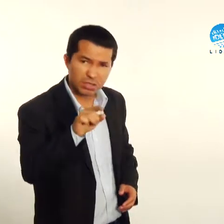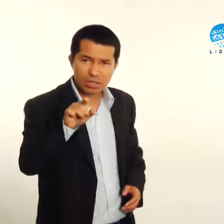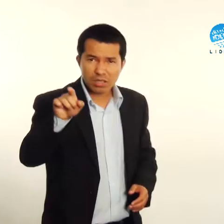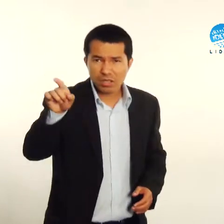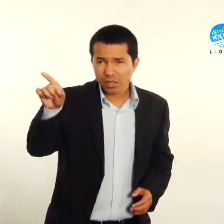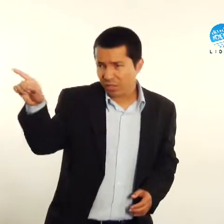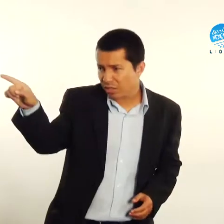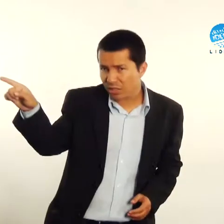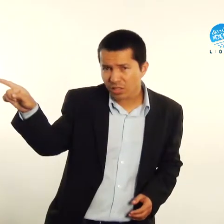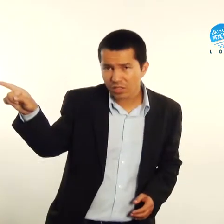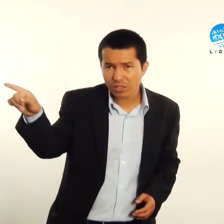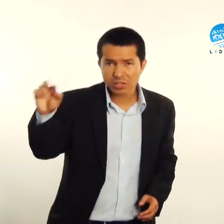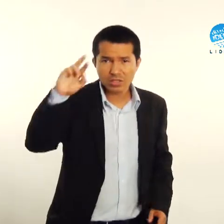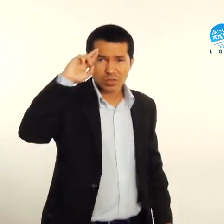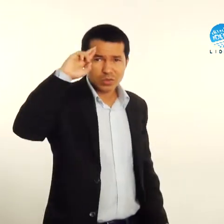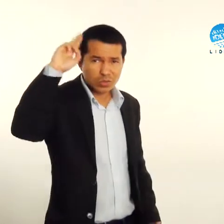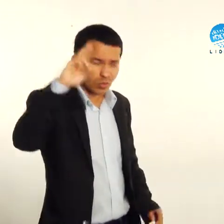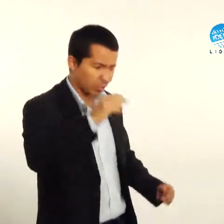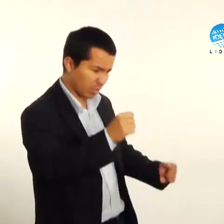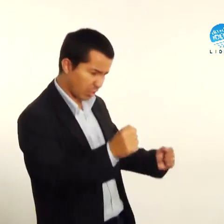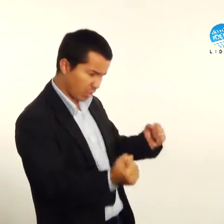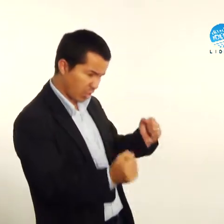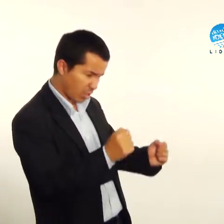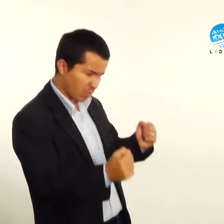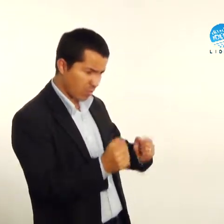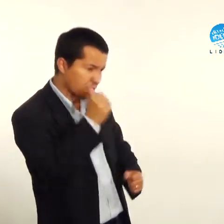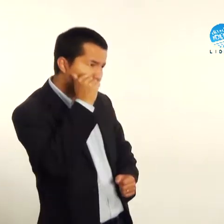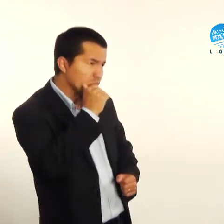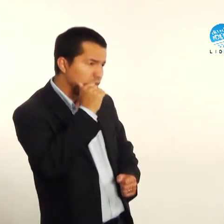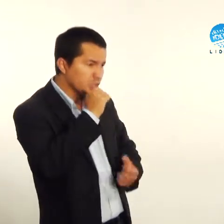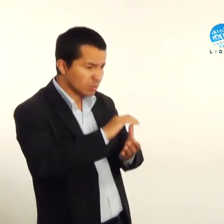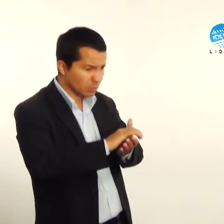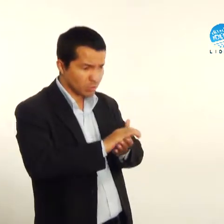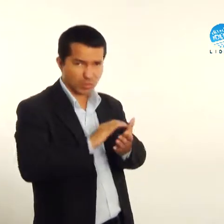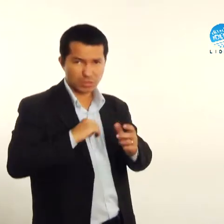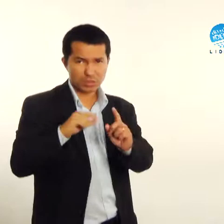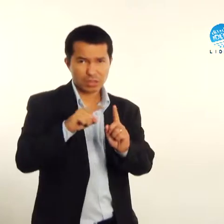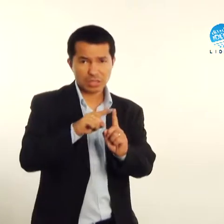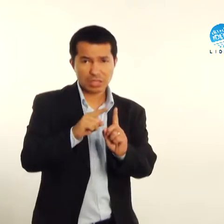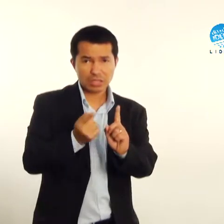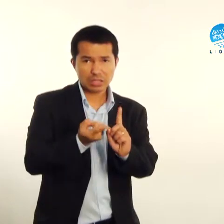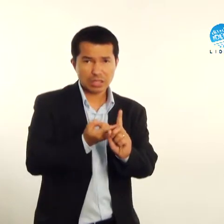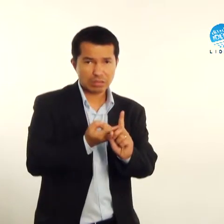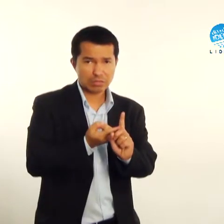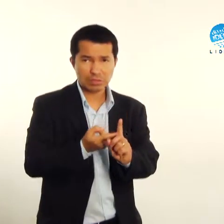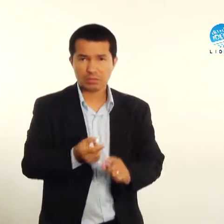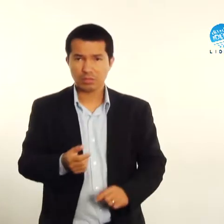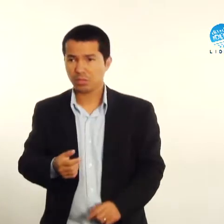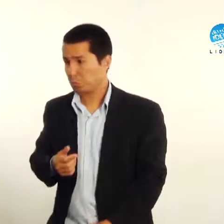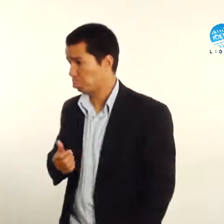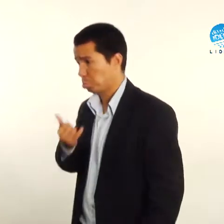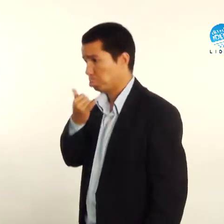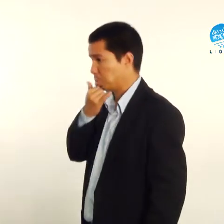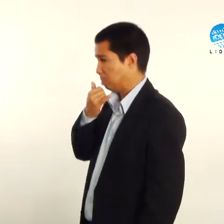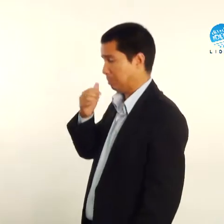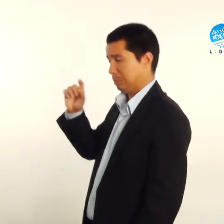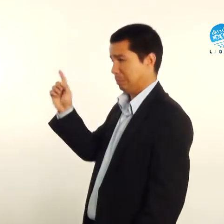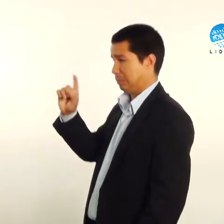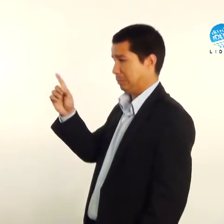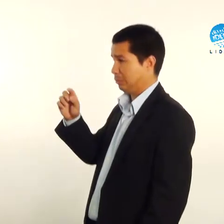você sabia que o dono daquele carro, a esposa dele estava grávida? Ele falou, eu não, eu só